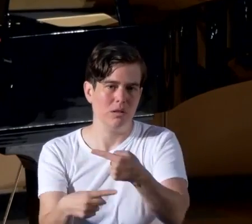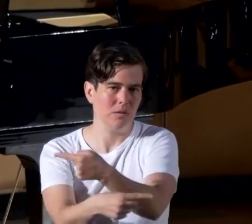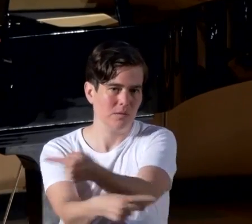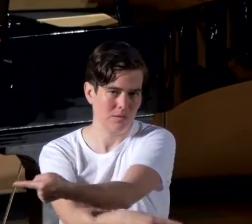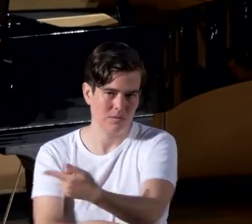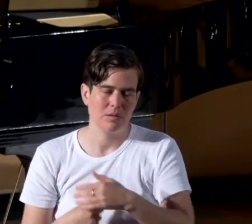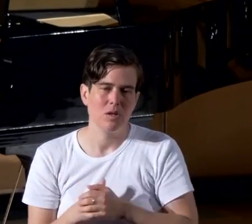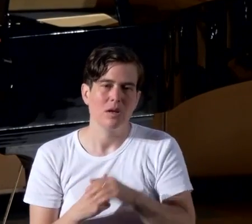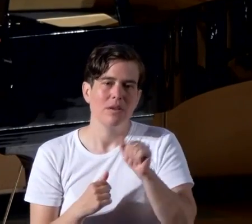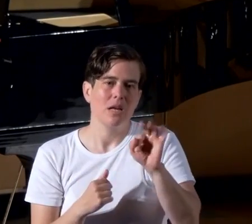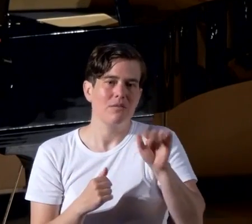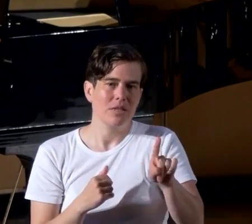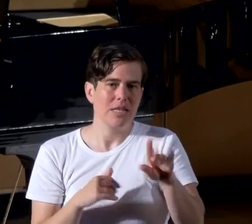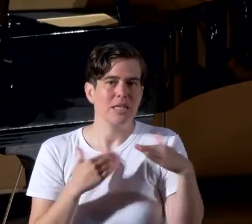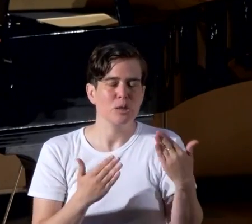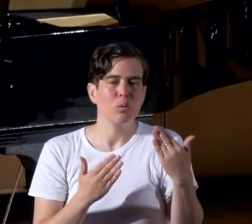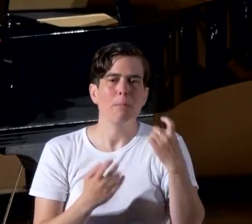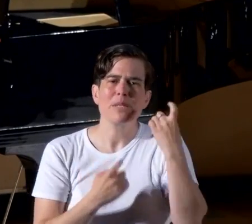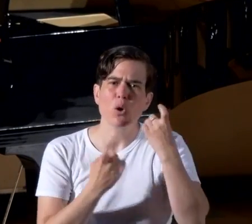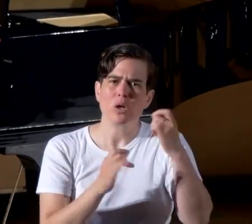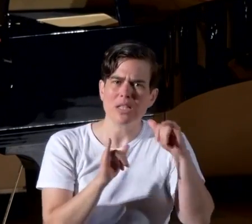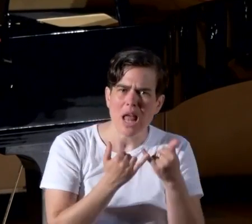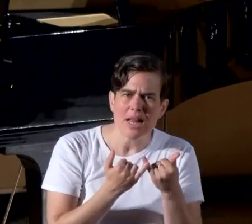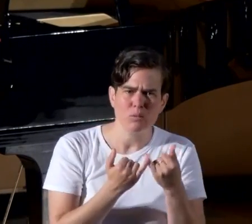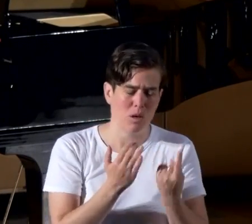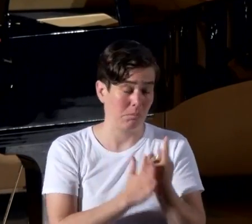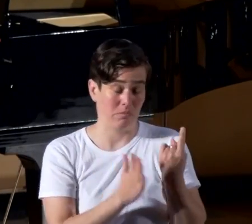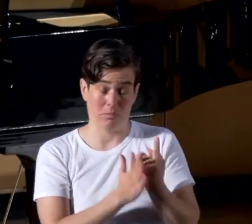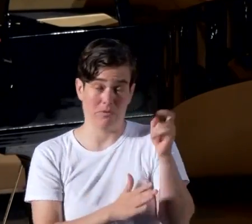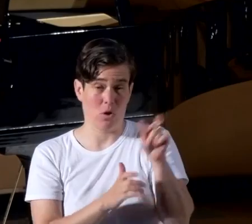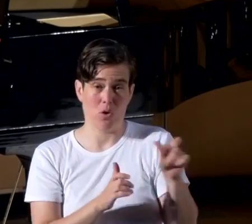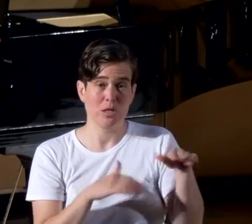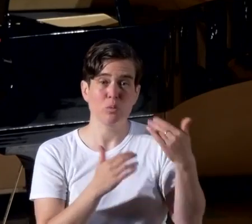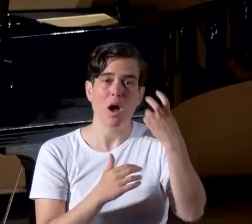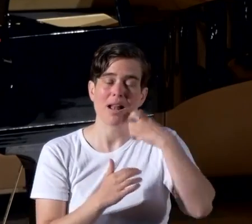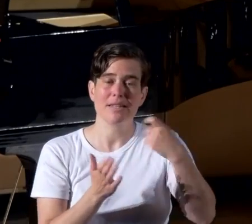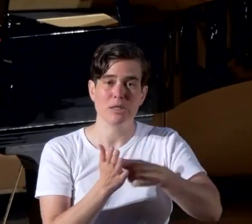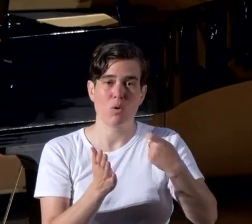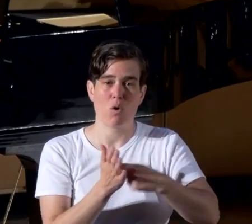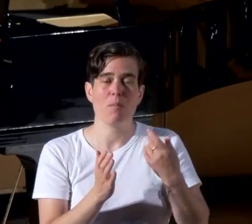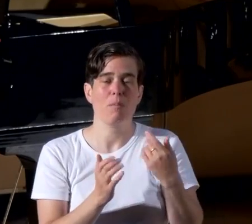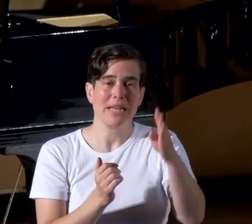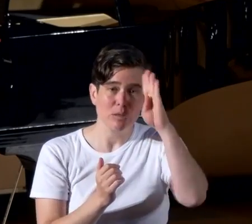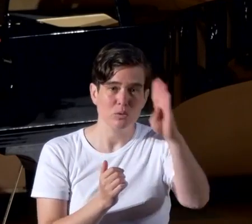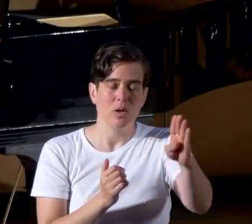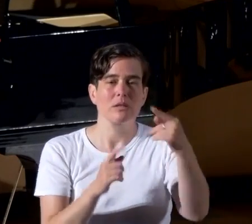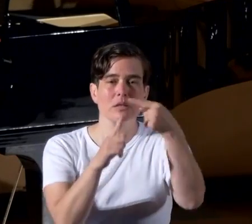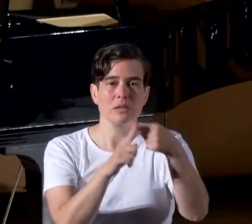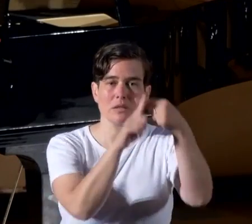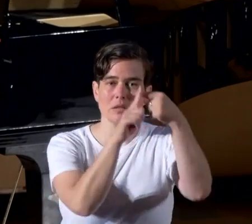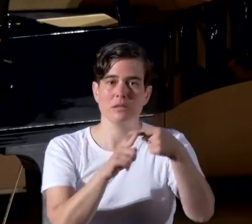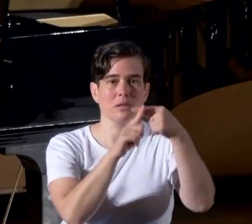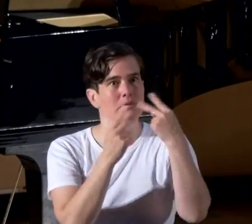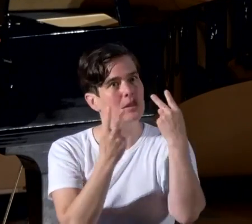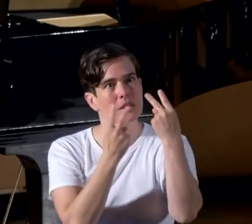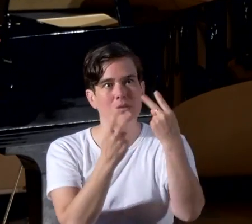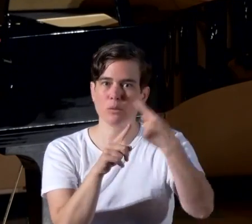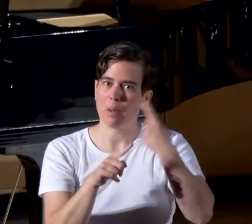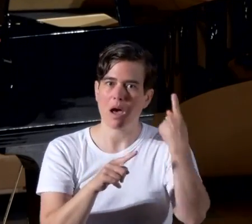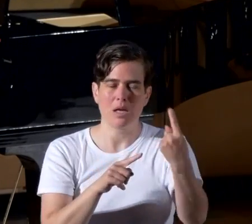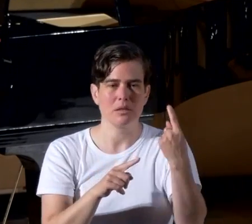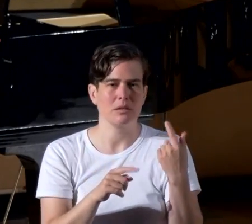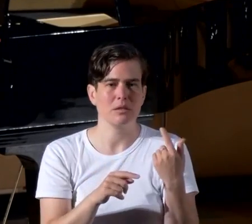je mehr die AfD, die besorgten Bürger oder ähnliche Strömungen die alten Normen von der heterosexuellen Kernfamilie befeuern,